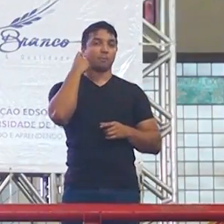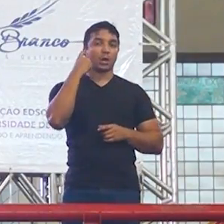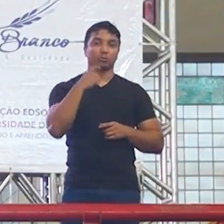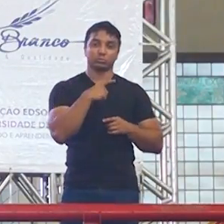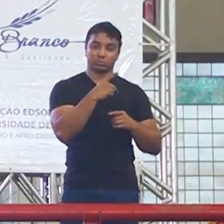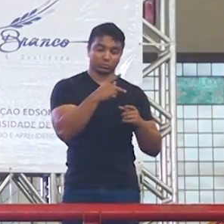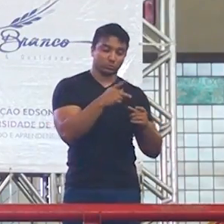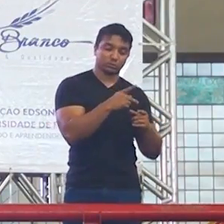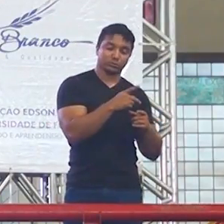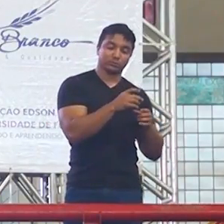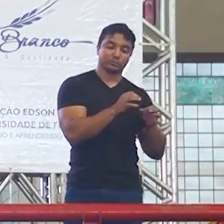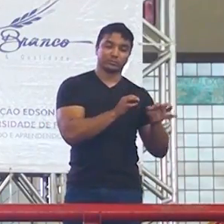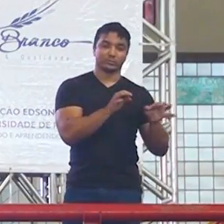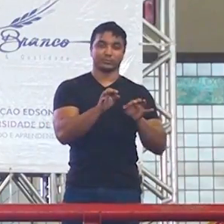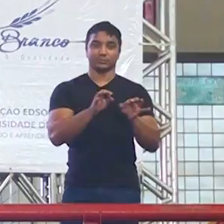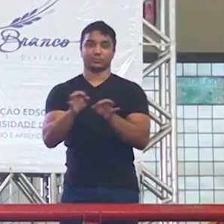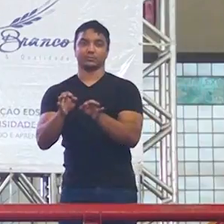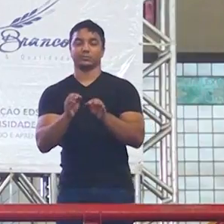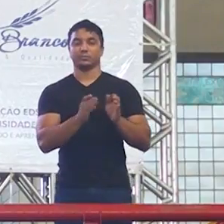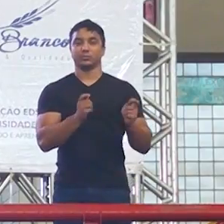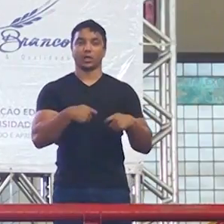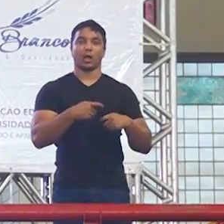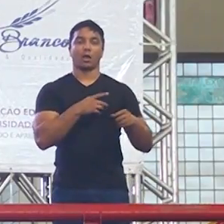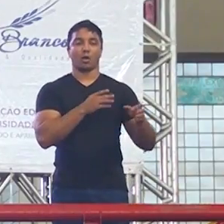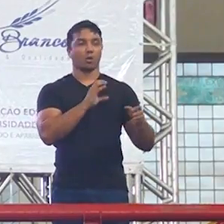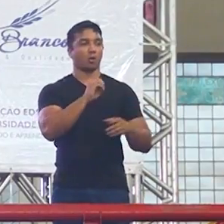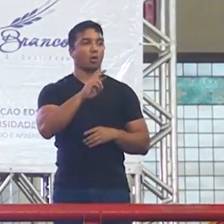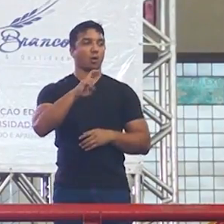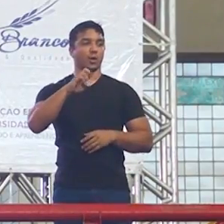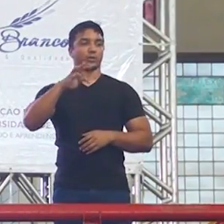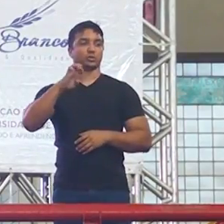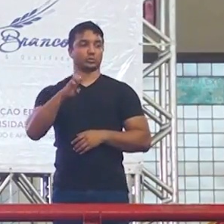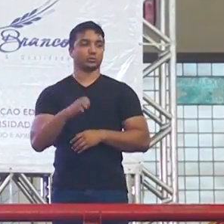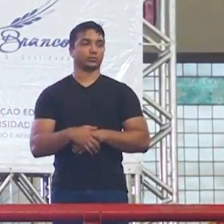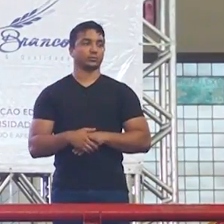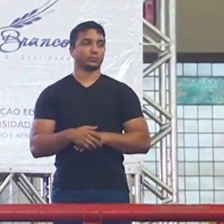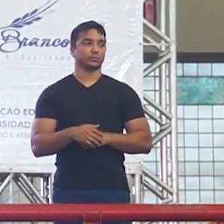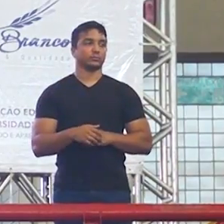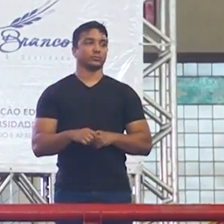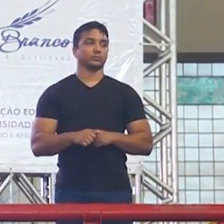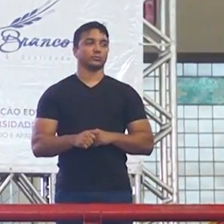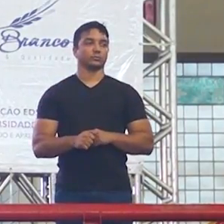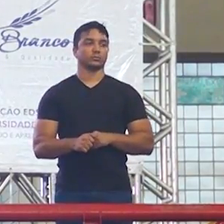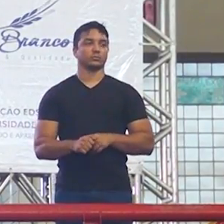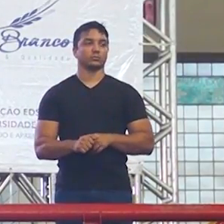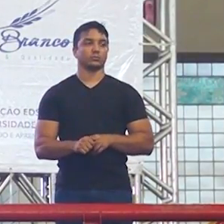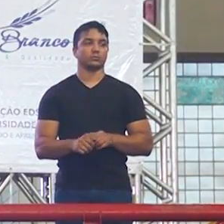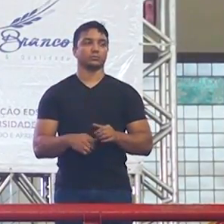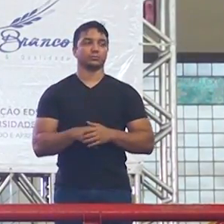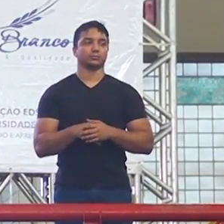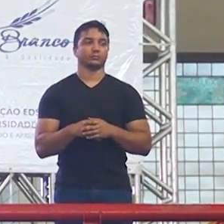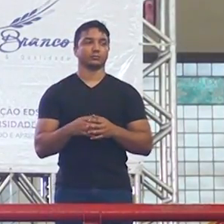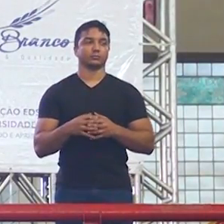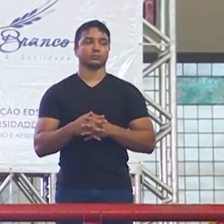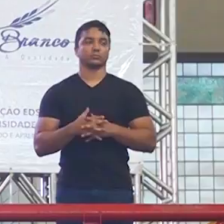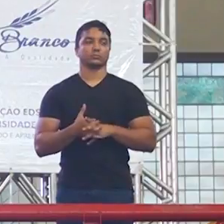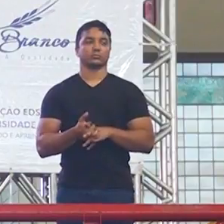Se organizam. Aí vira corrente elétrica. Cara, eu estou aprendendo. Que legal. Vamos lá.